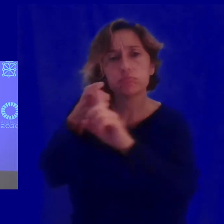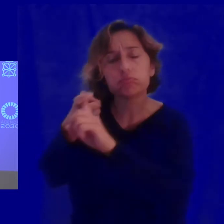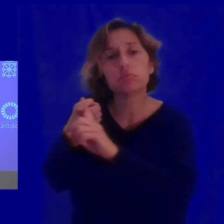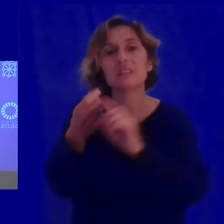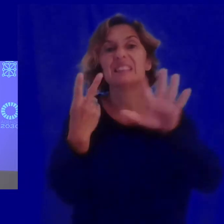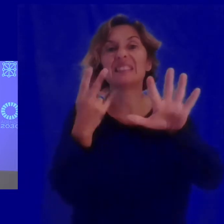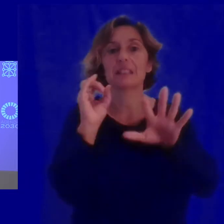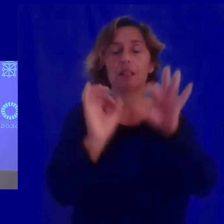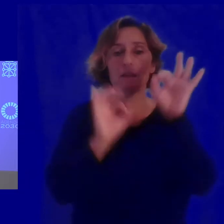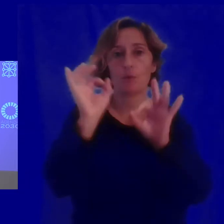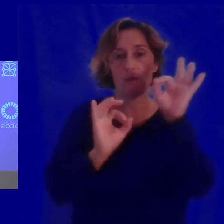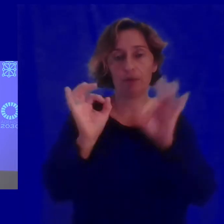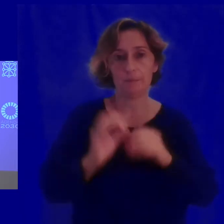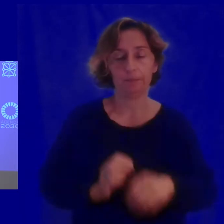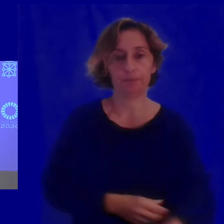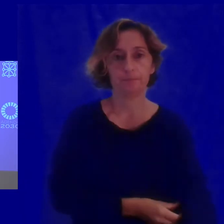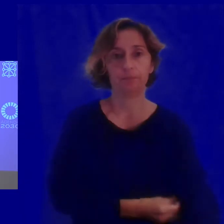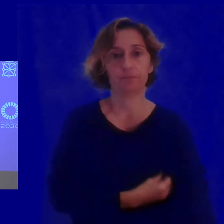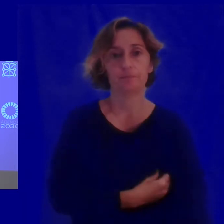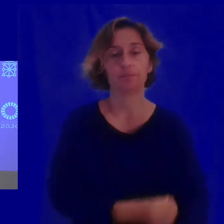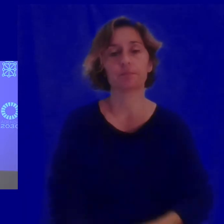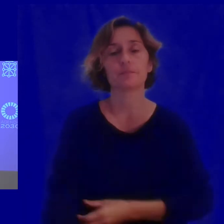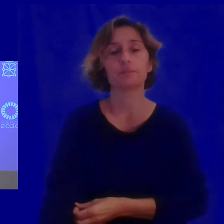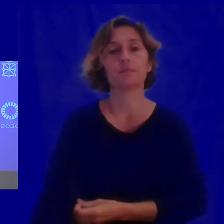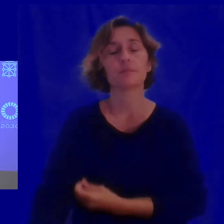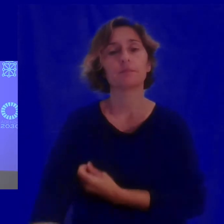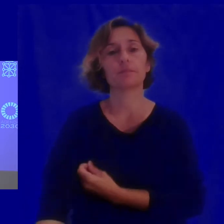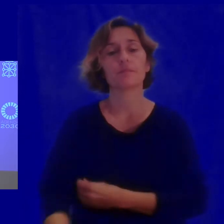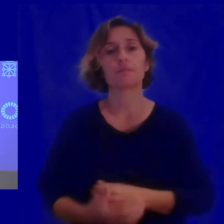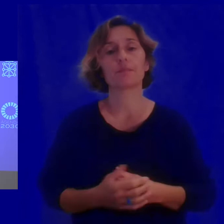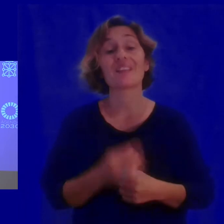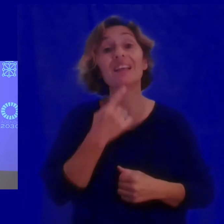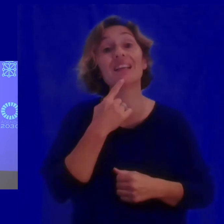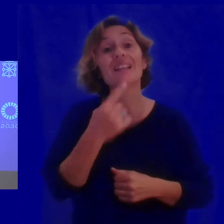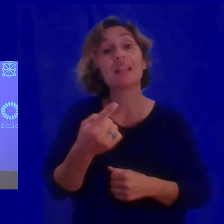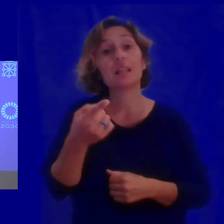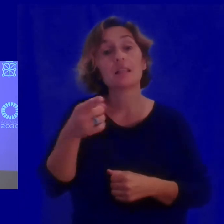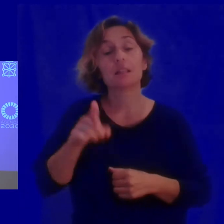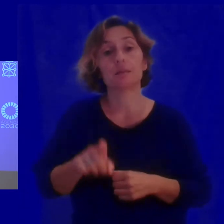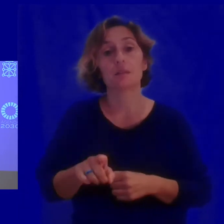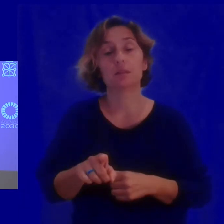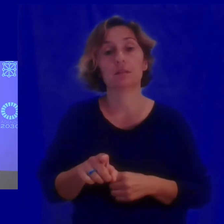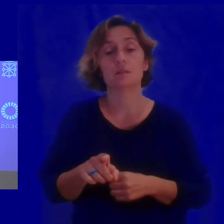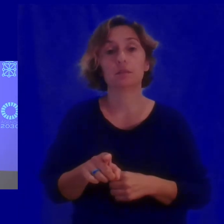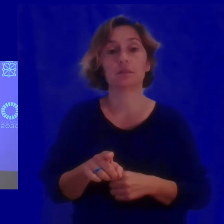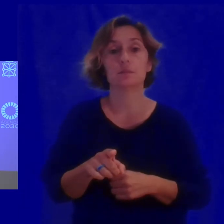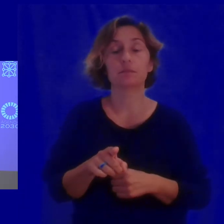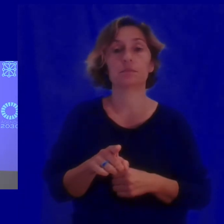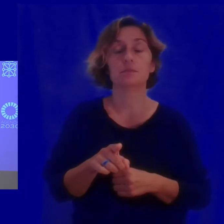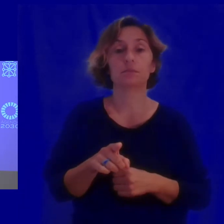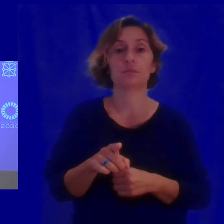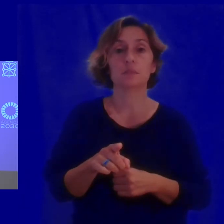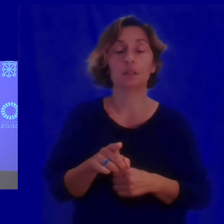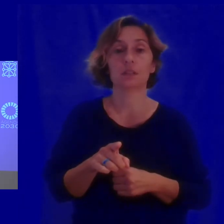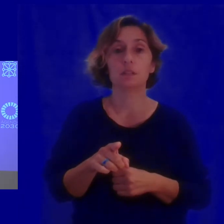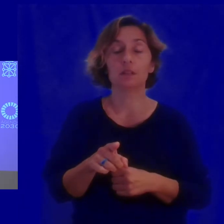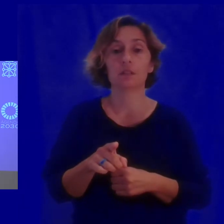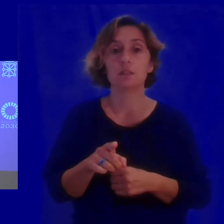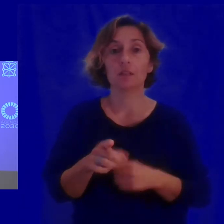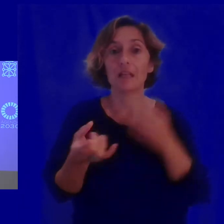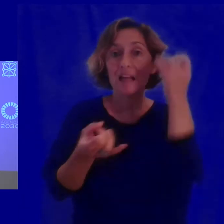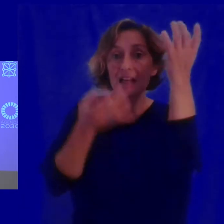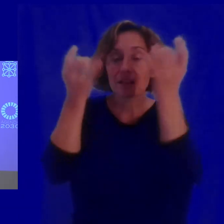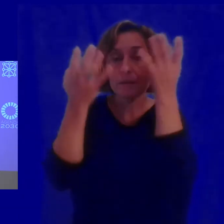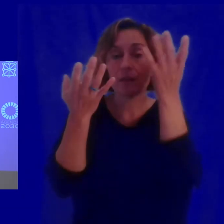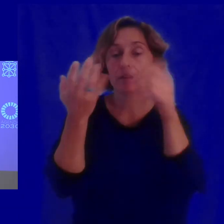70%. Poniendo también la otra parte, decir que no ha sido posible mantener toda la actividad ordinaria y que se